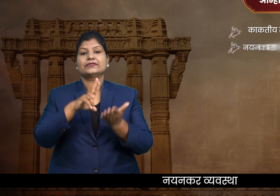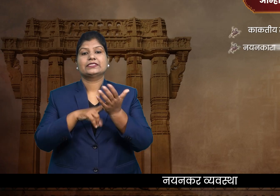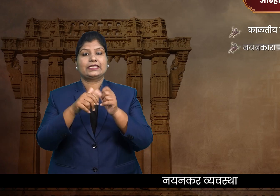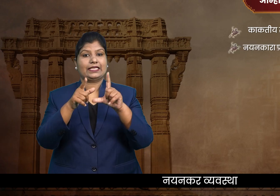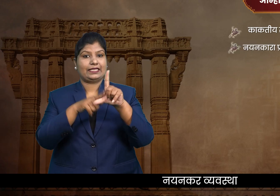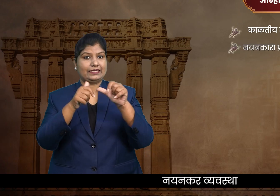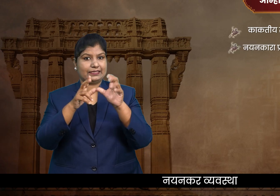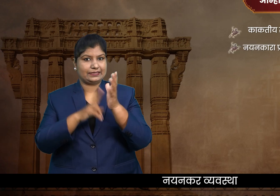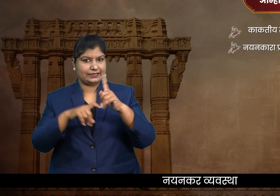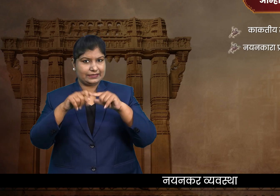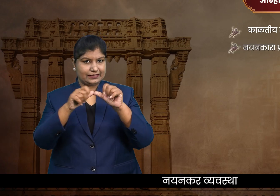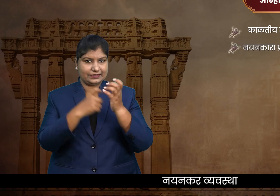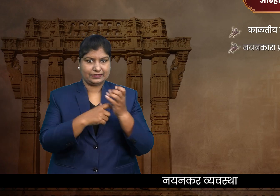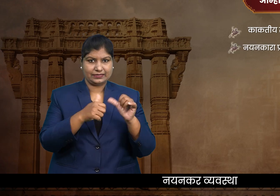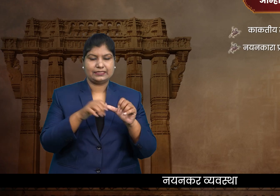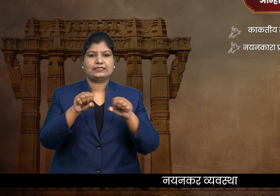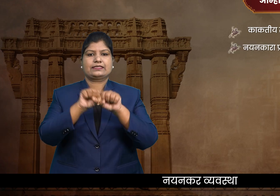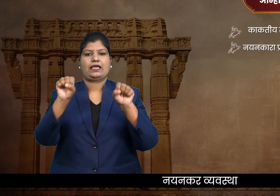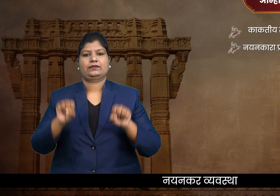नयनकर व्यवस्था.